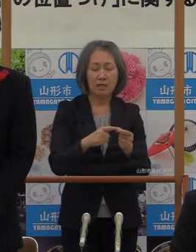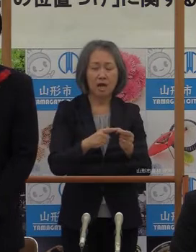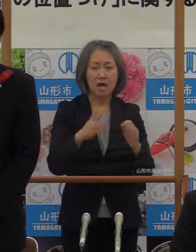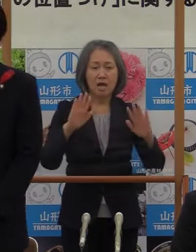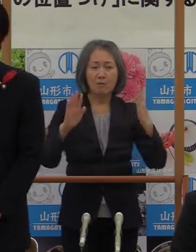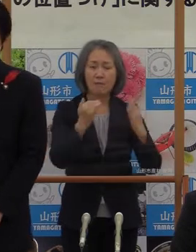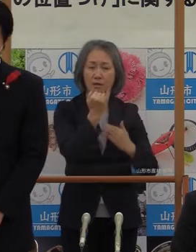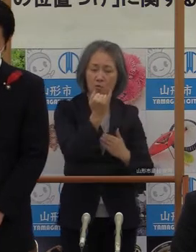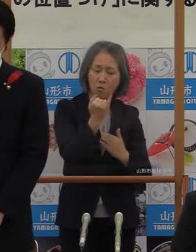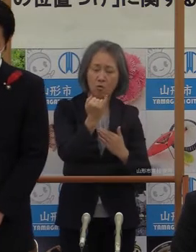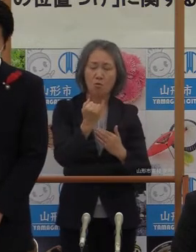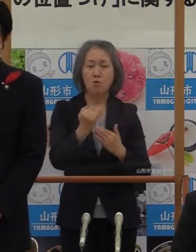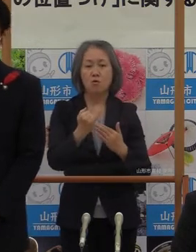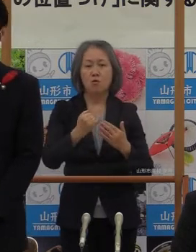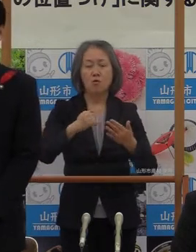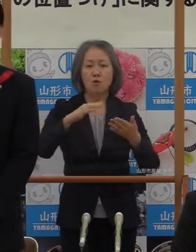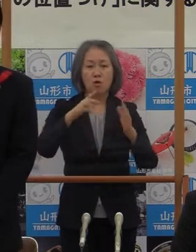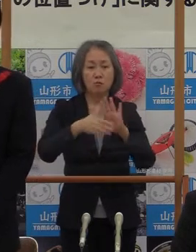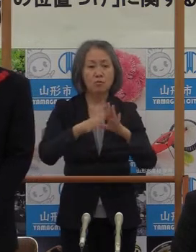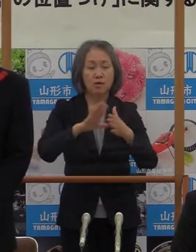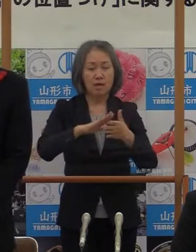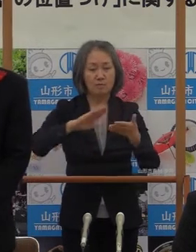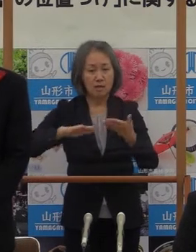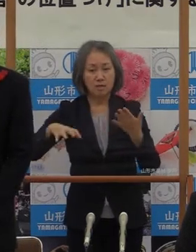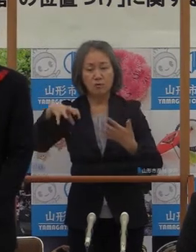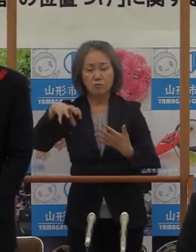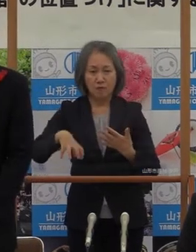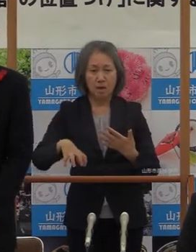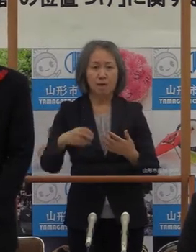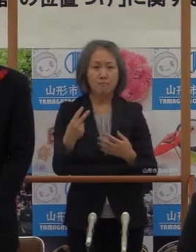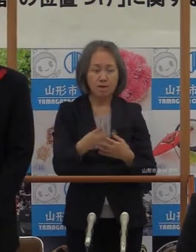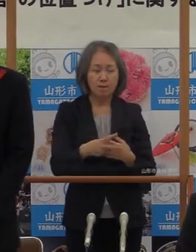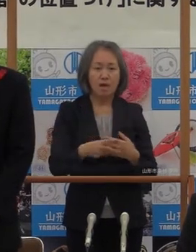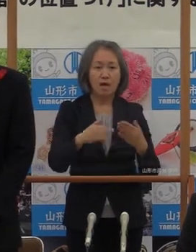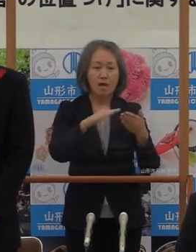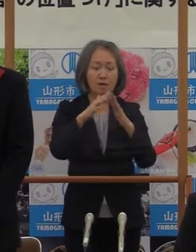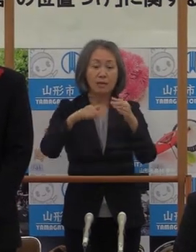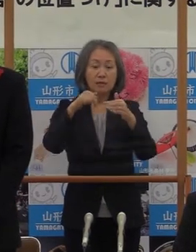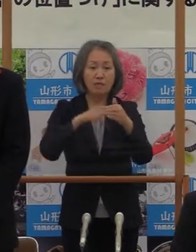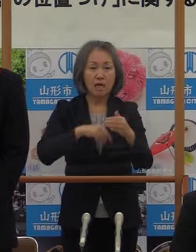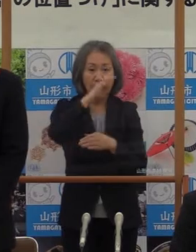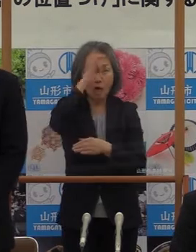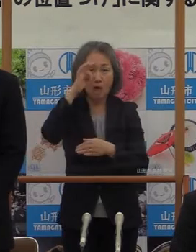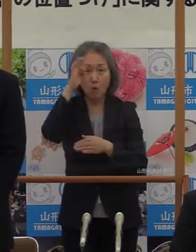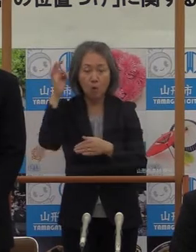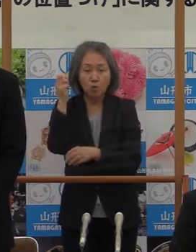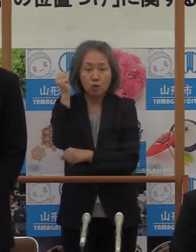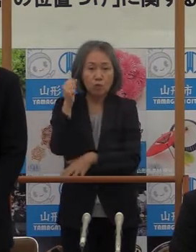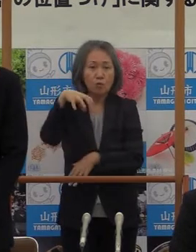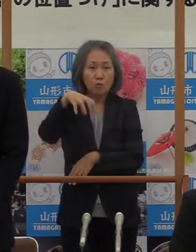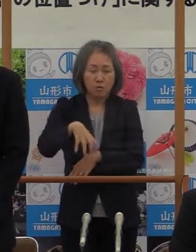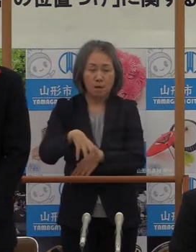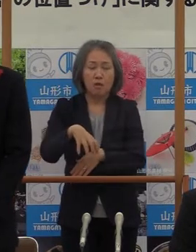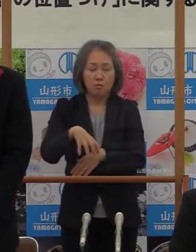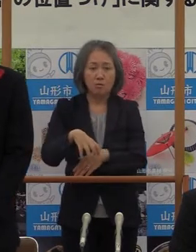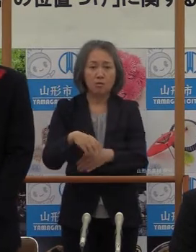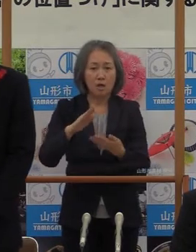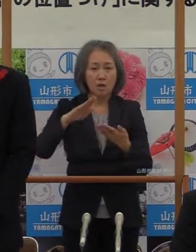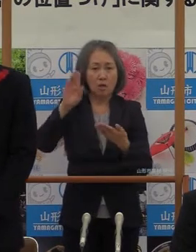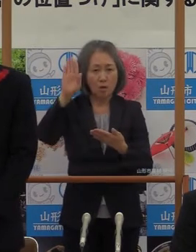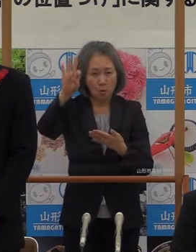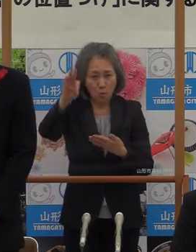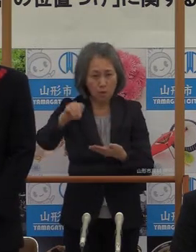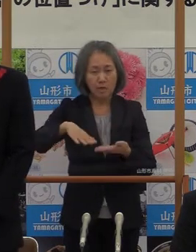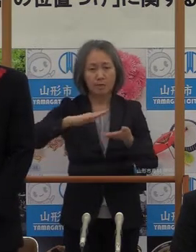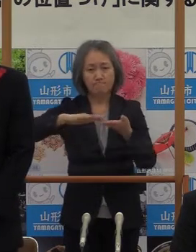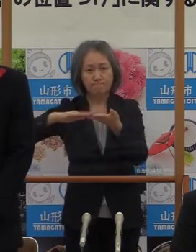継承の場、そして街中観光の拠点としても活用し後世に引き継いでいきたいと